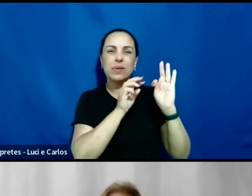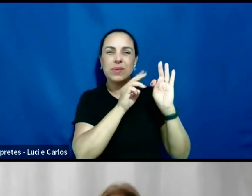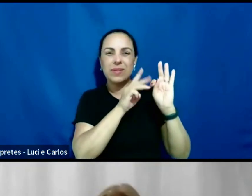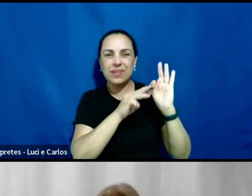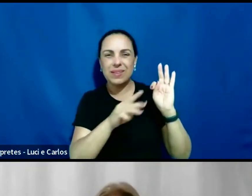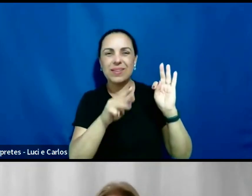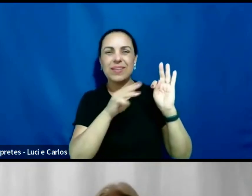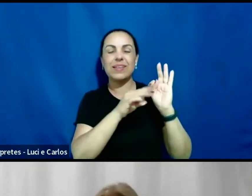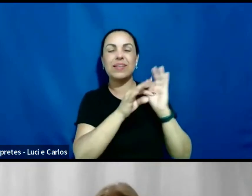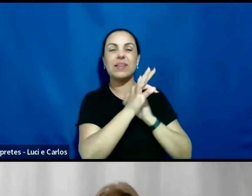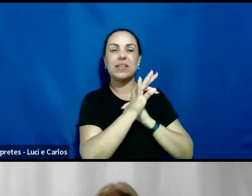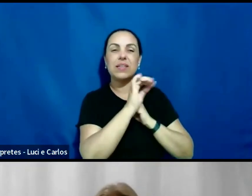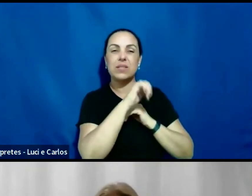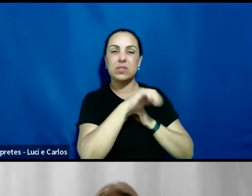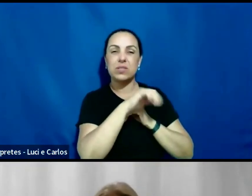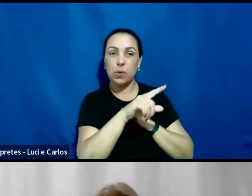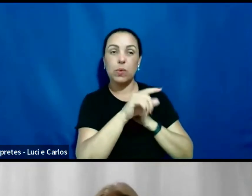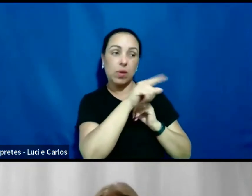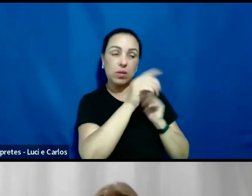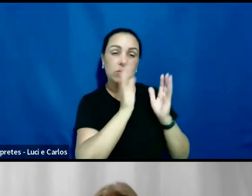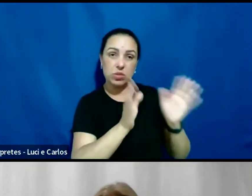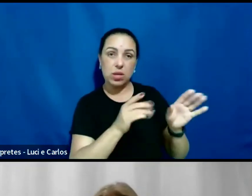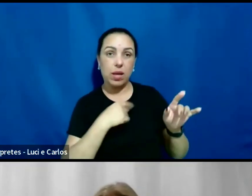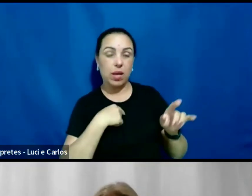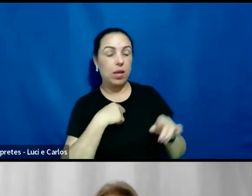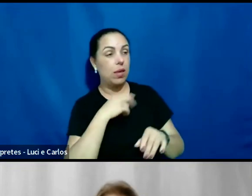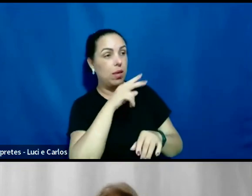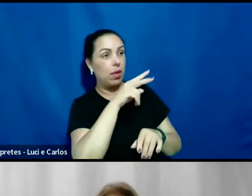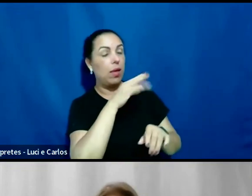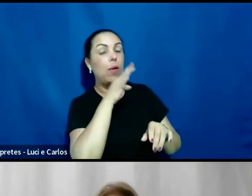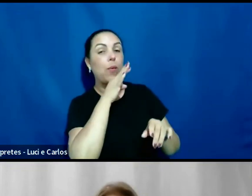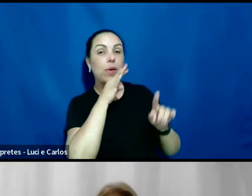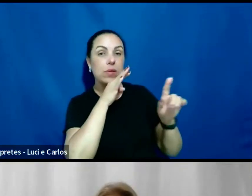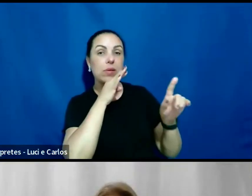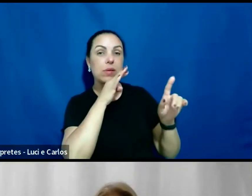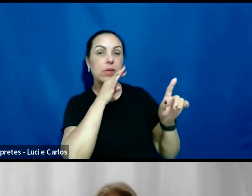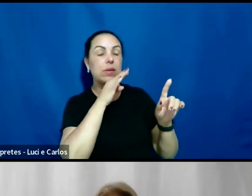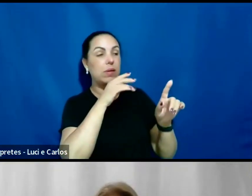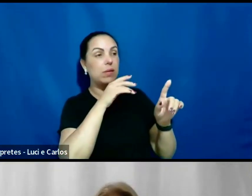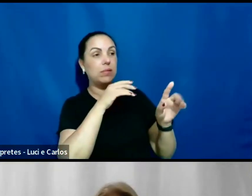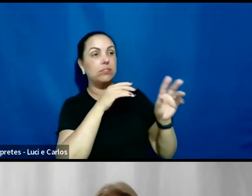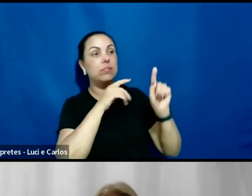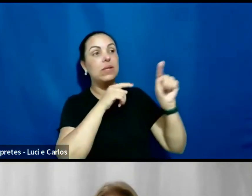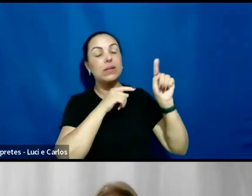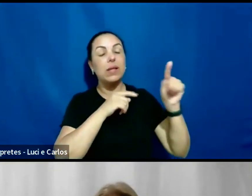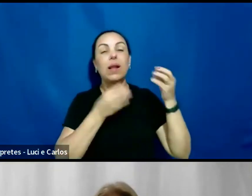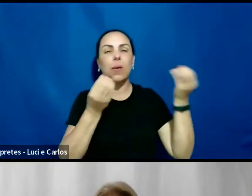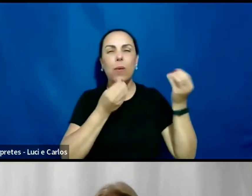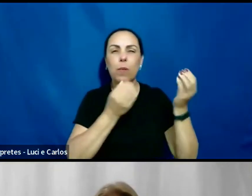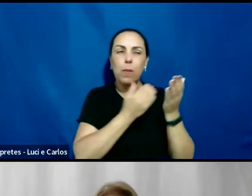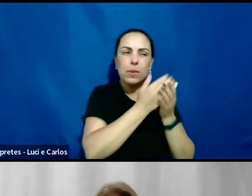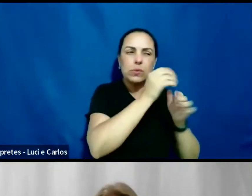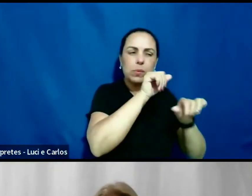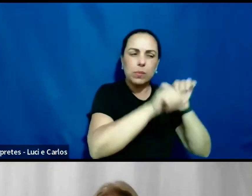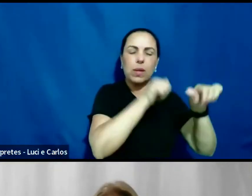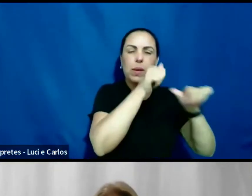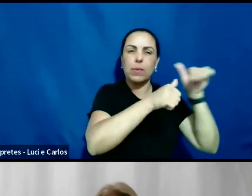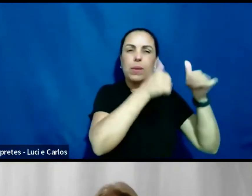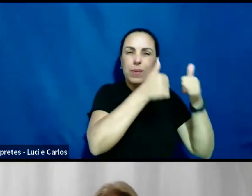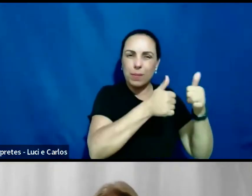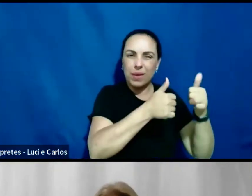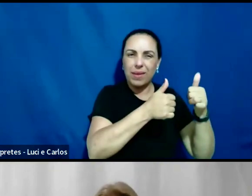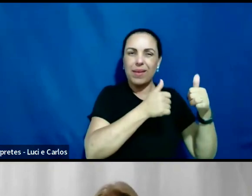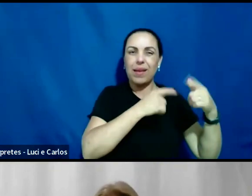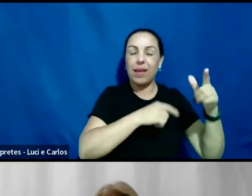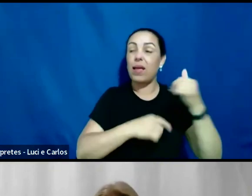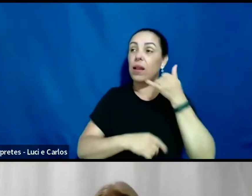no problema de saúde dela. Como ela já conhecia o meu, ela me ligou assim, desesperada. Foi bem assim.